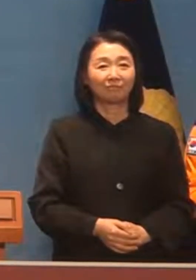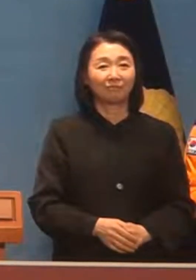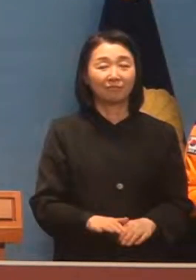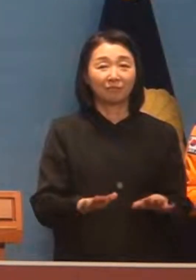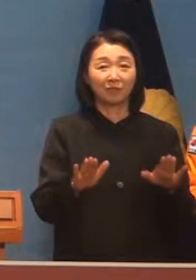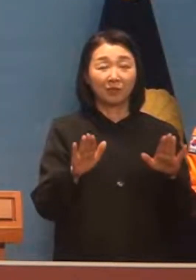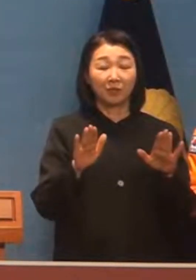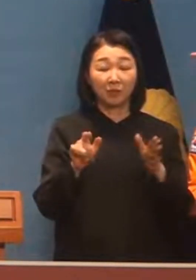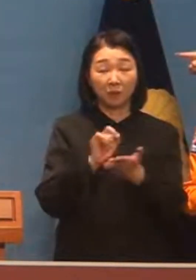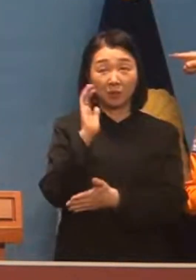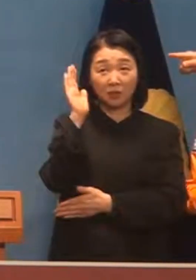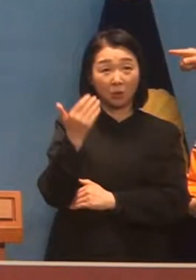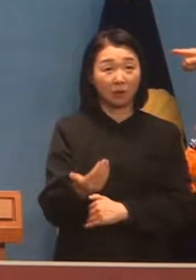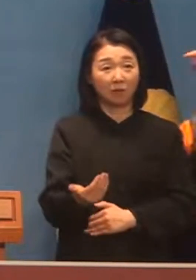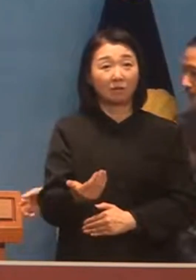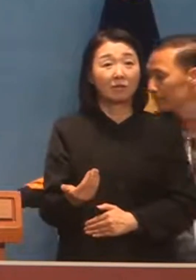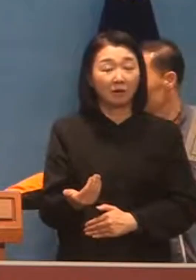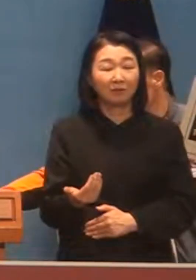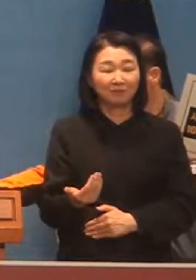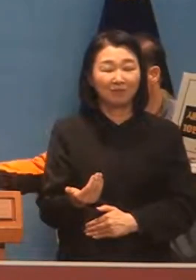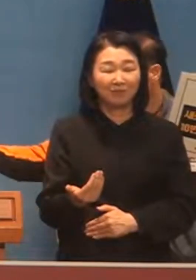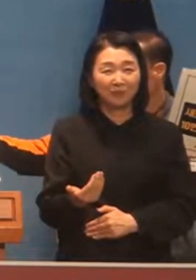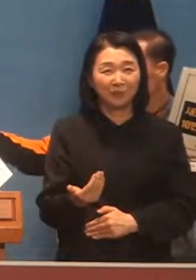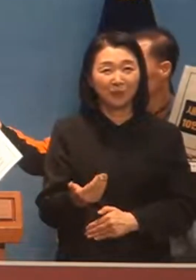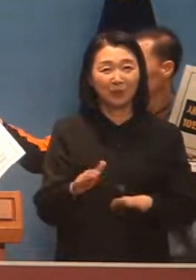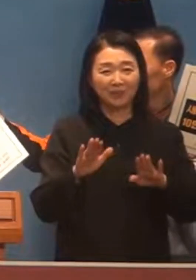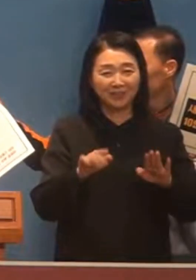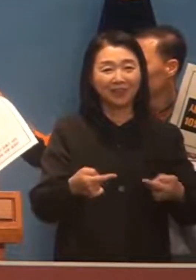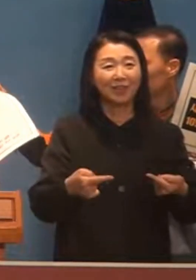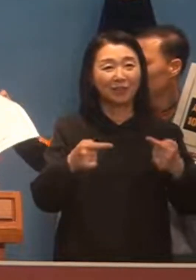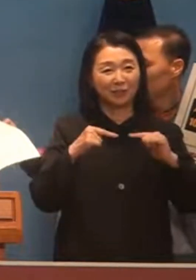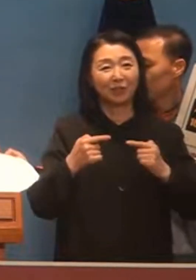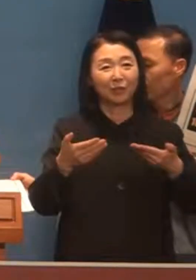이번 기자회견에 앞서 기꺼이 자리를 빌려주신